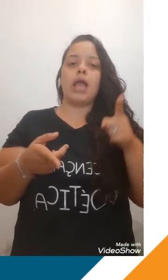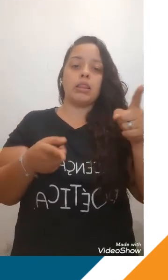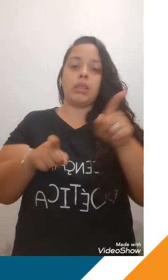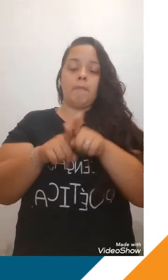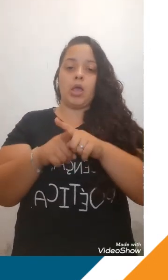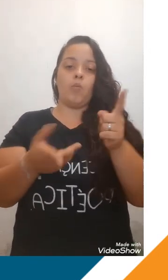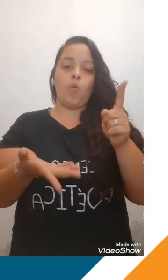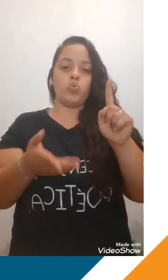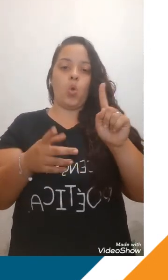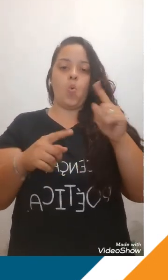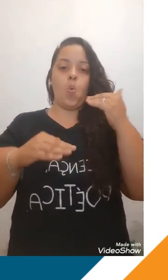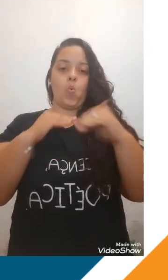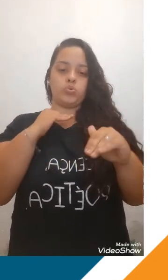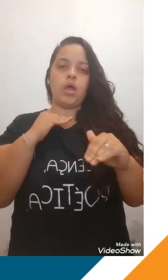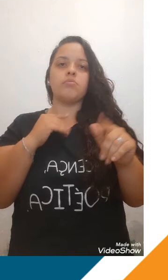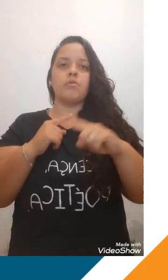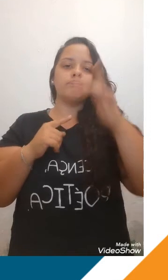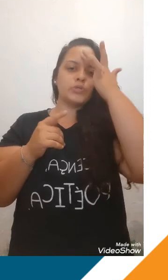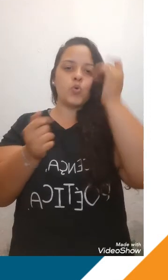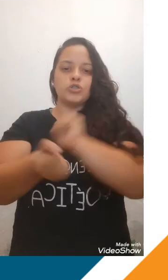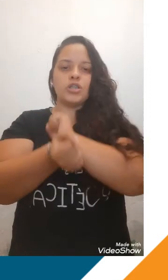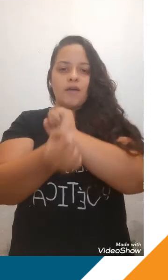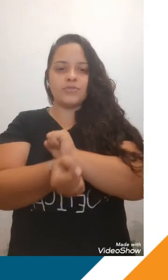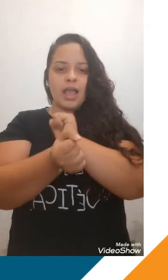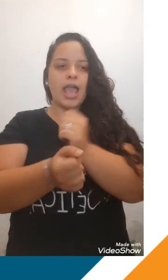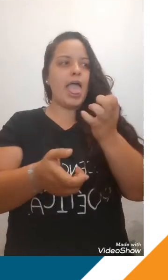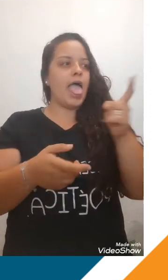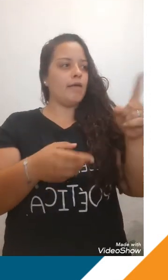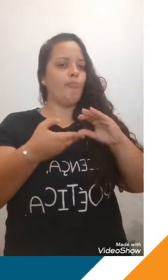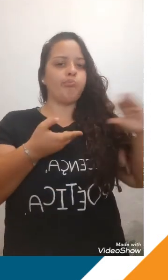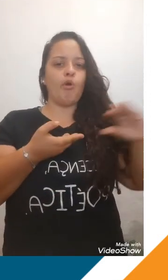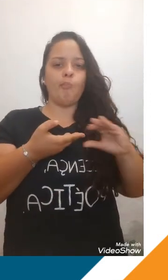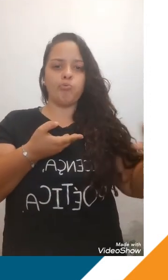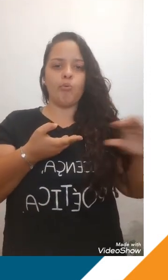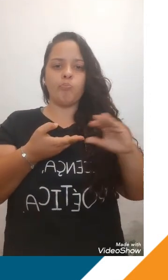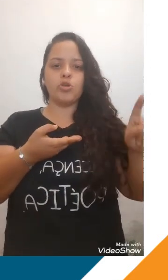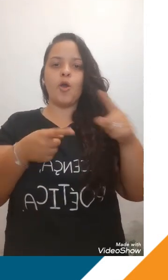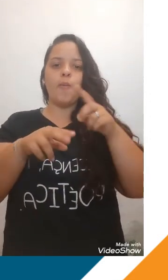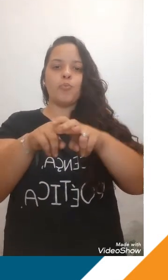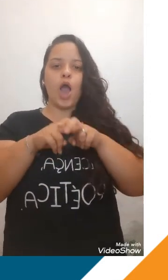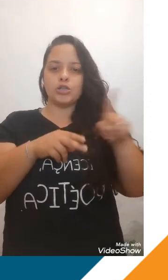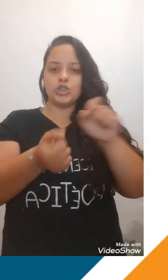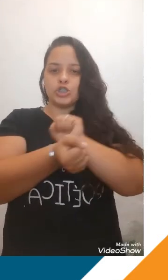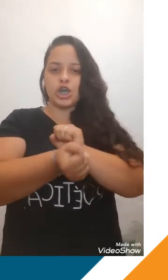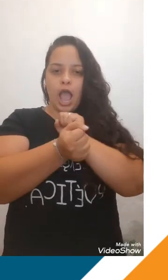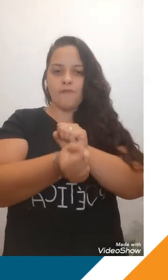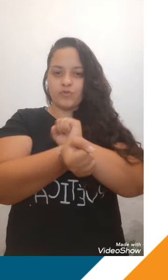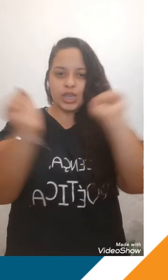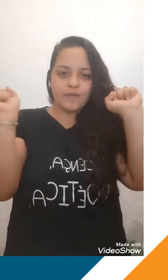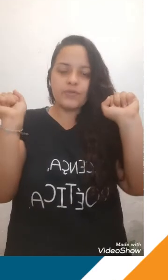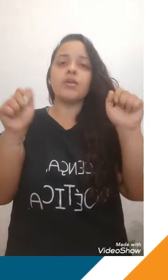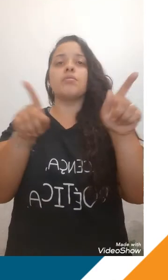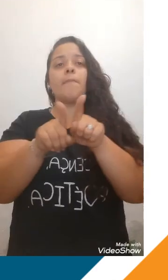com os proprietários dos escravizados receberem indenizações, e também não concordava com a